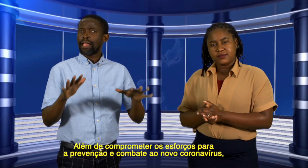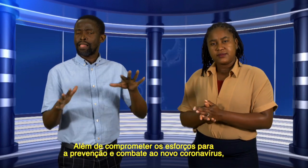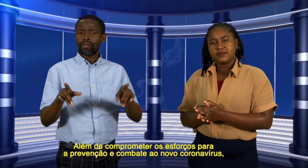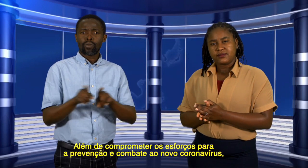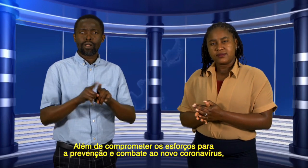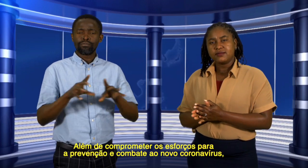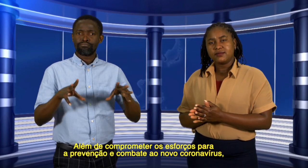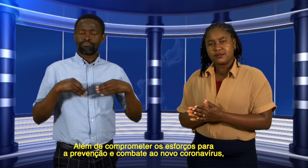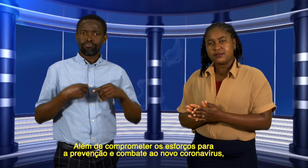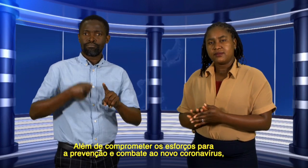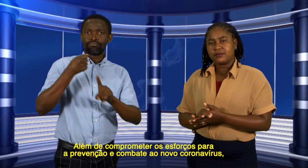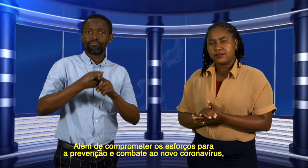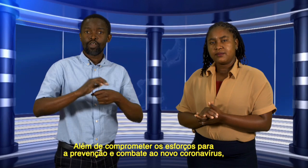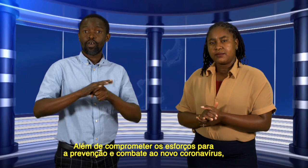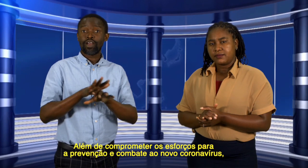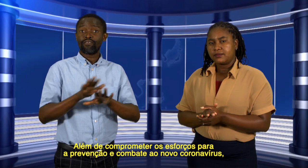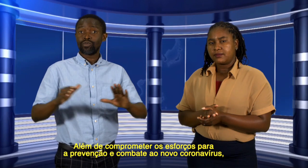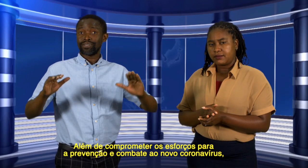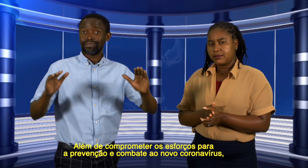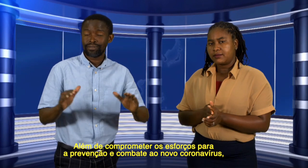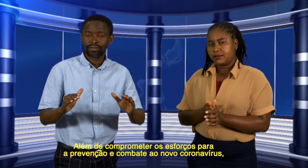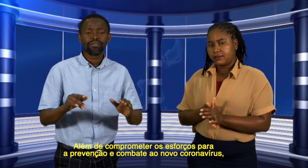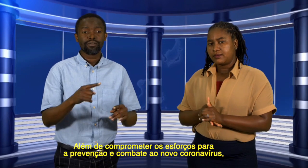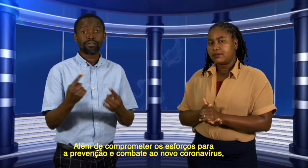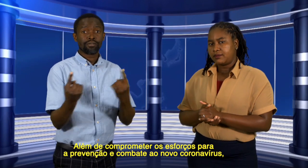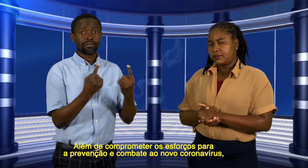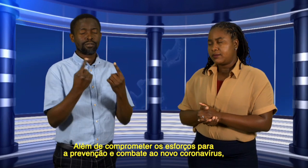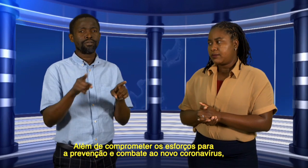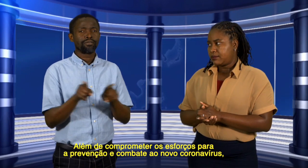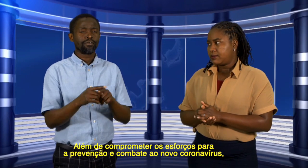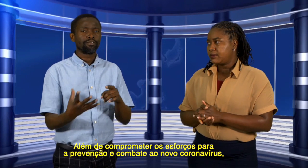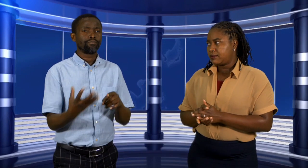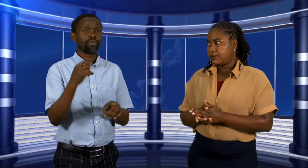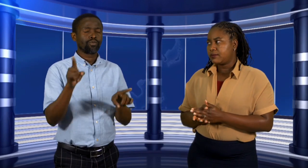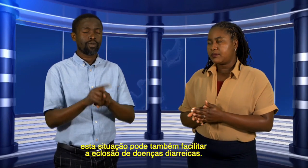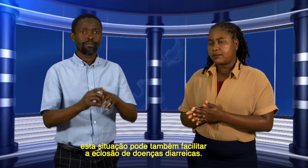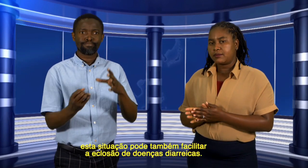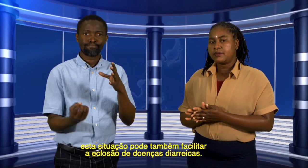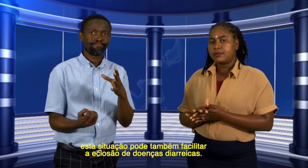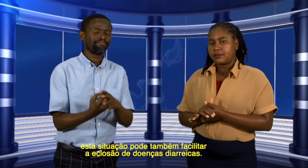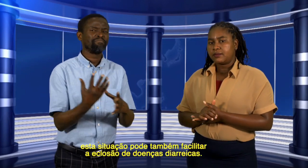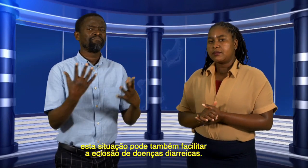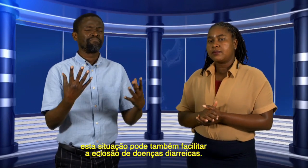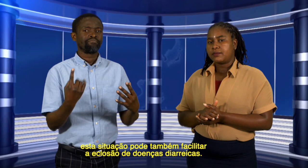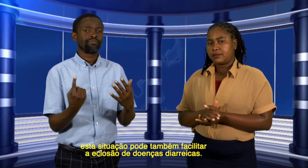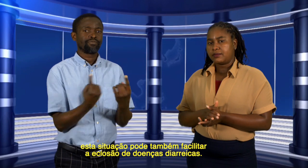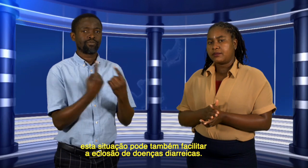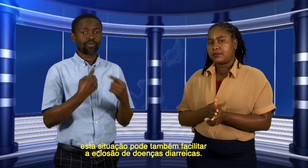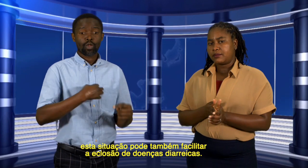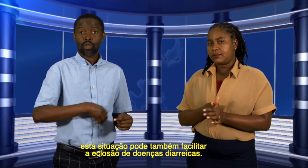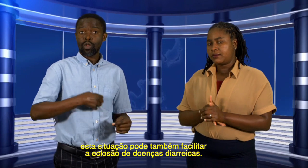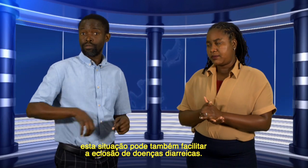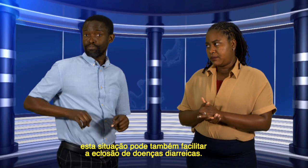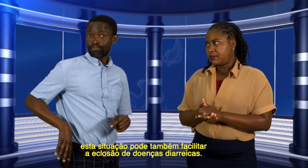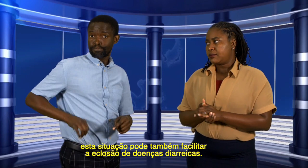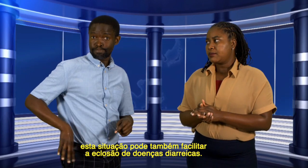de comprometer os esforços para a prevenção e combate ao novo coronavírus, esta situação pode